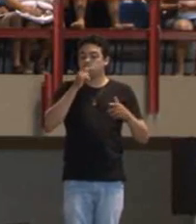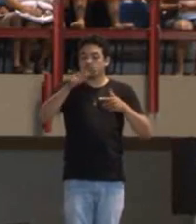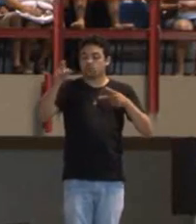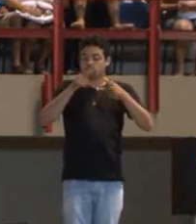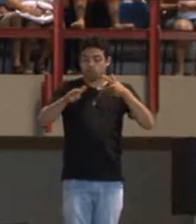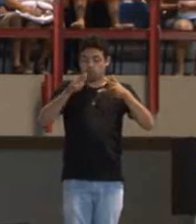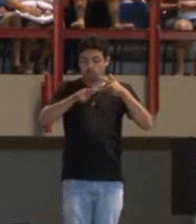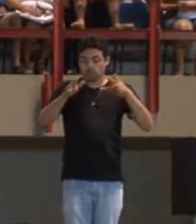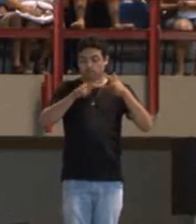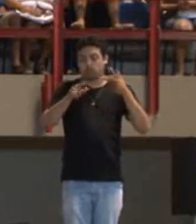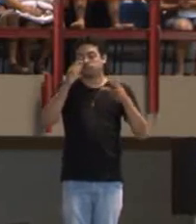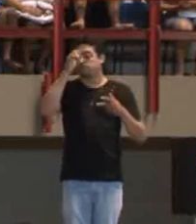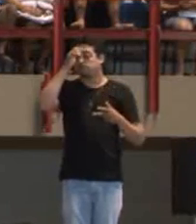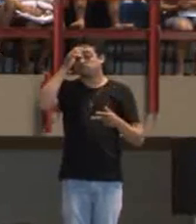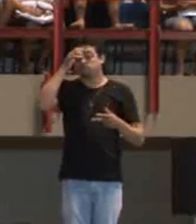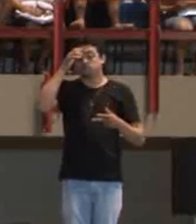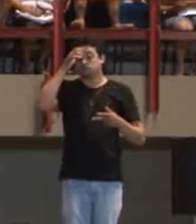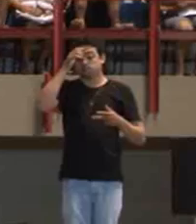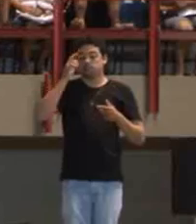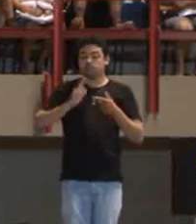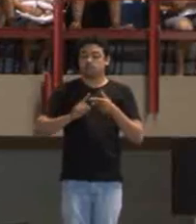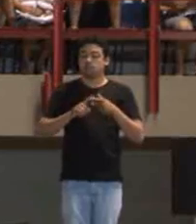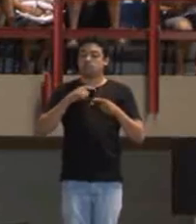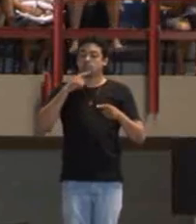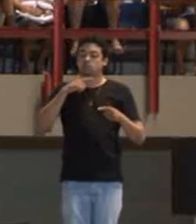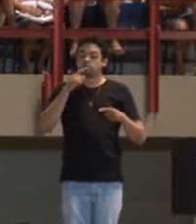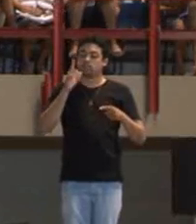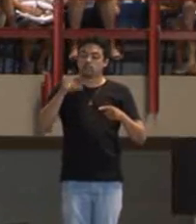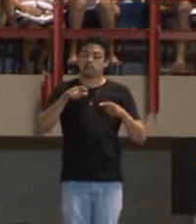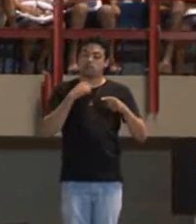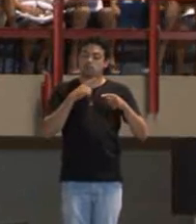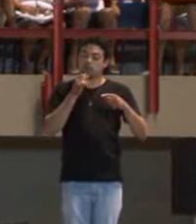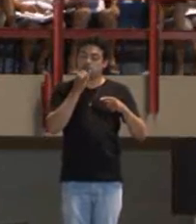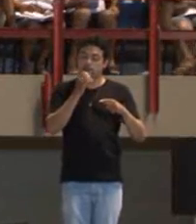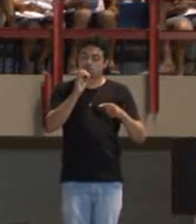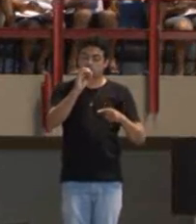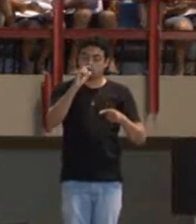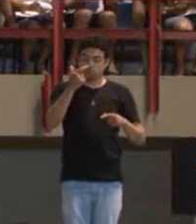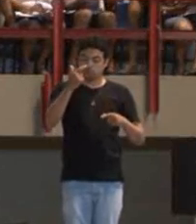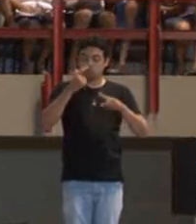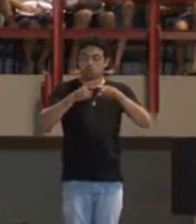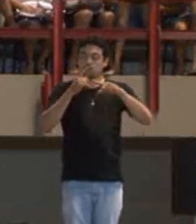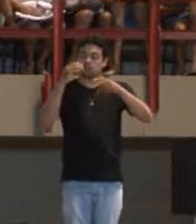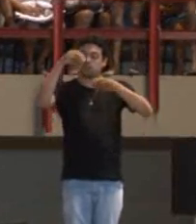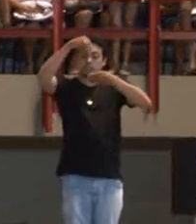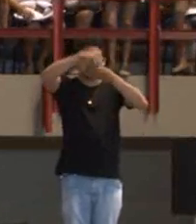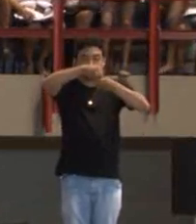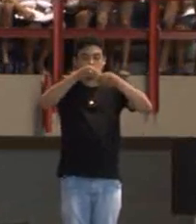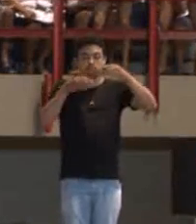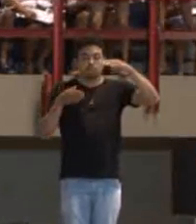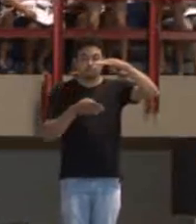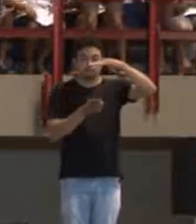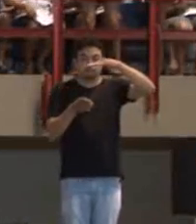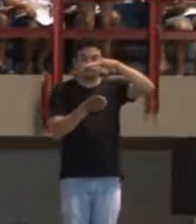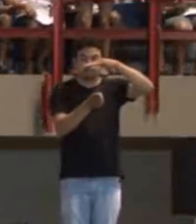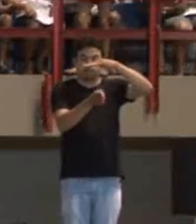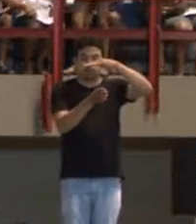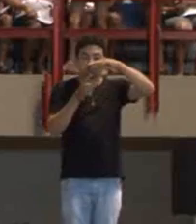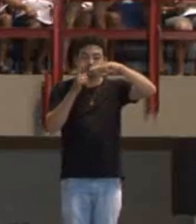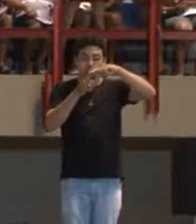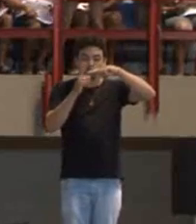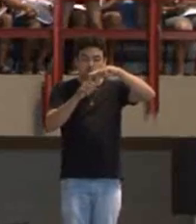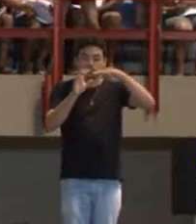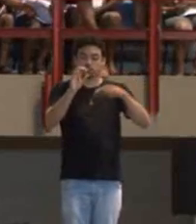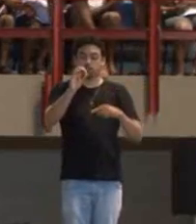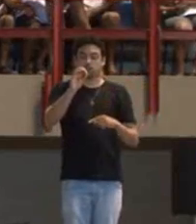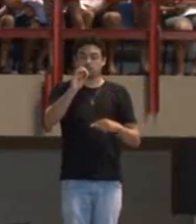ele prejudica a solubilização de oxigênio. Como é que o peixe respira oxigênio, hein? Ele quebra a molécula